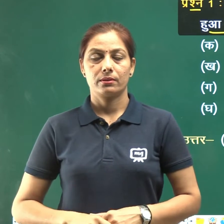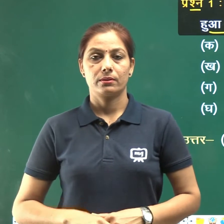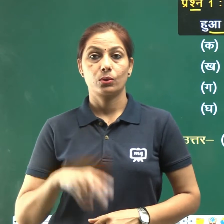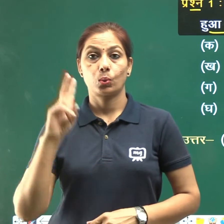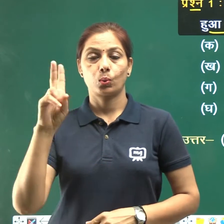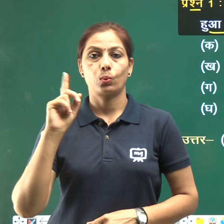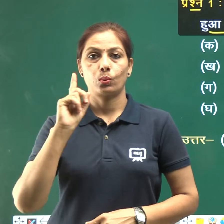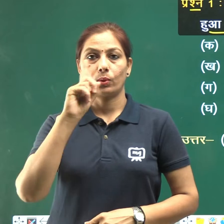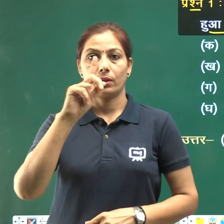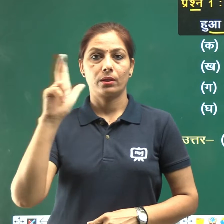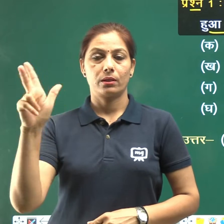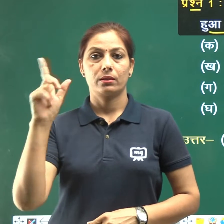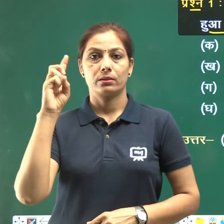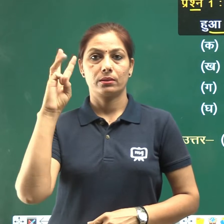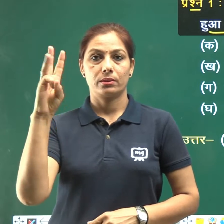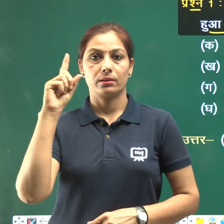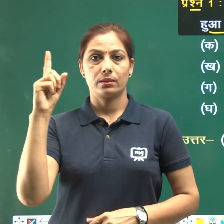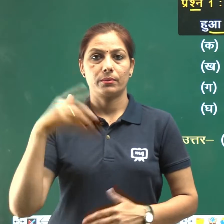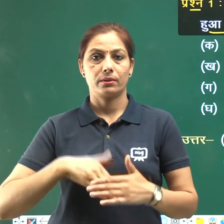दूसरा सन 1831 में,